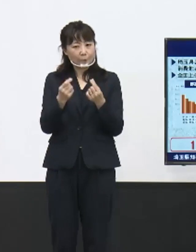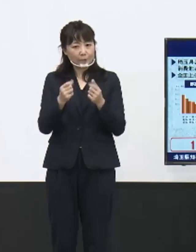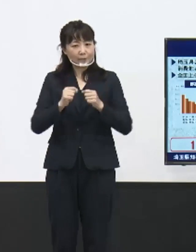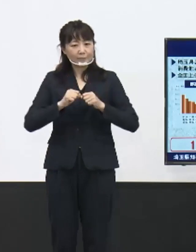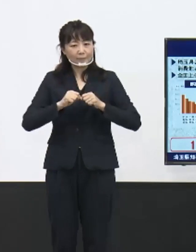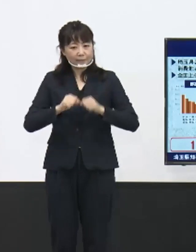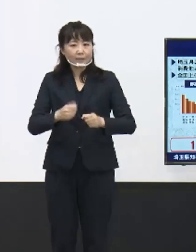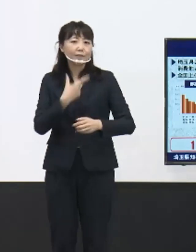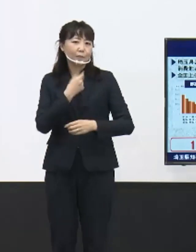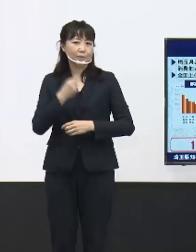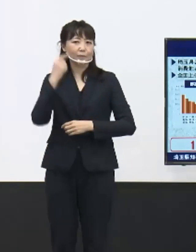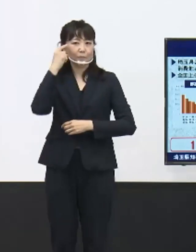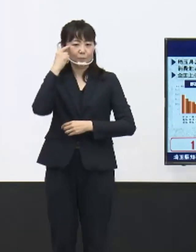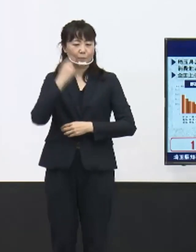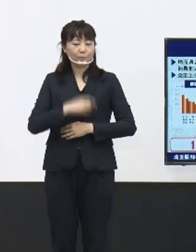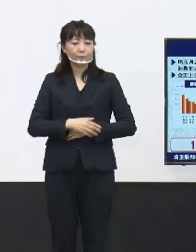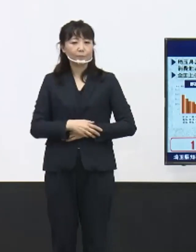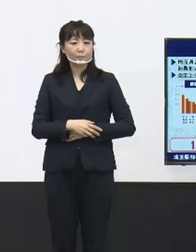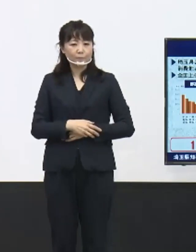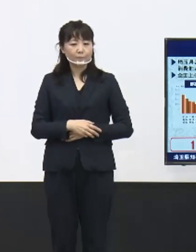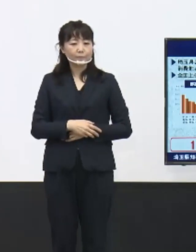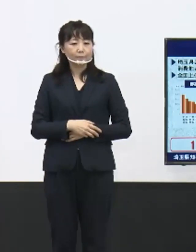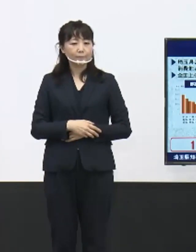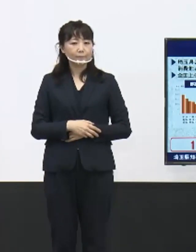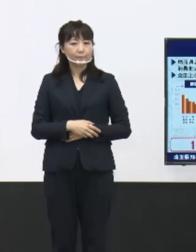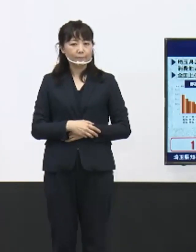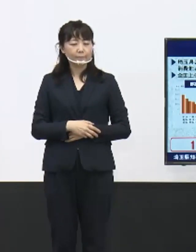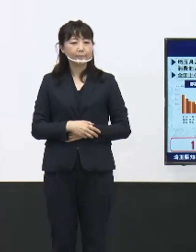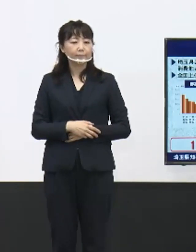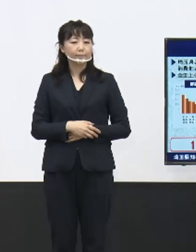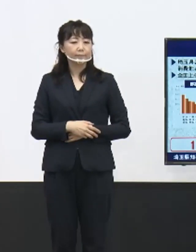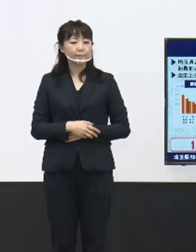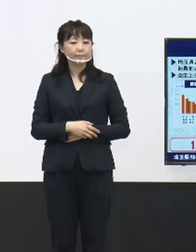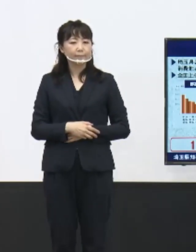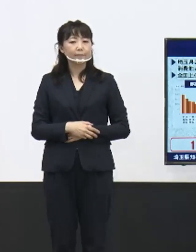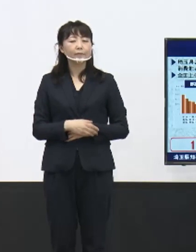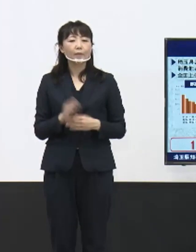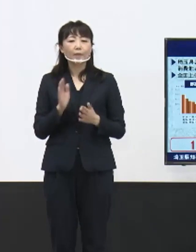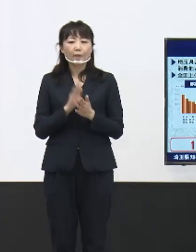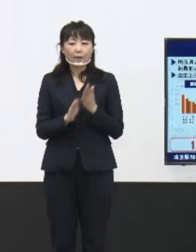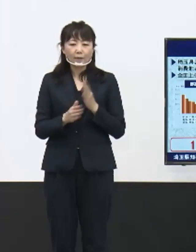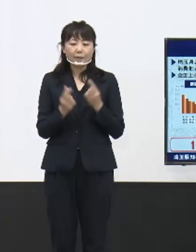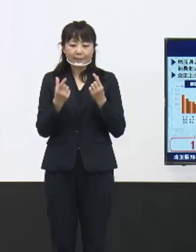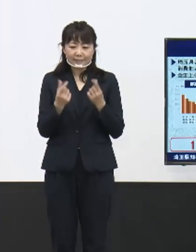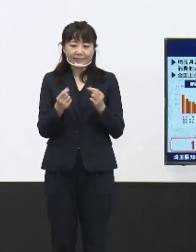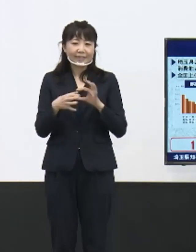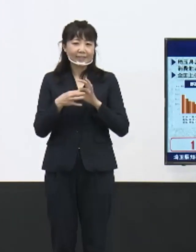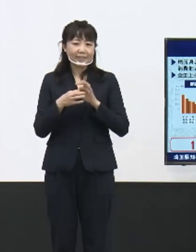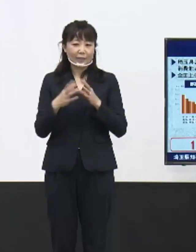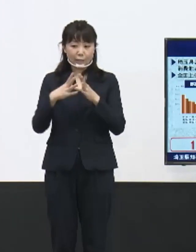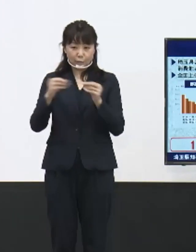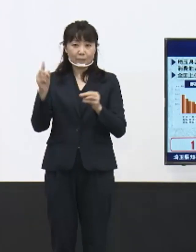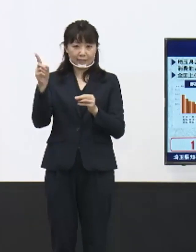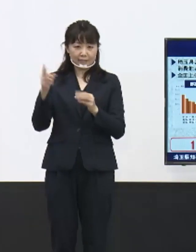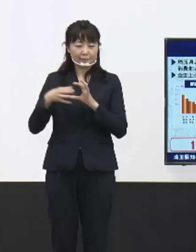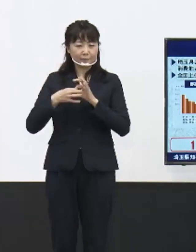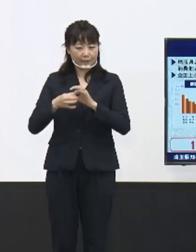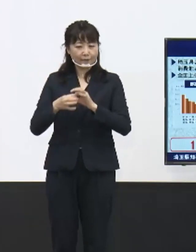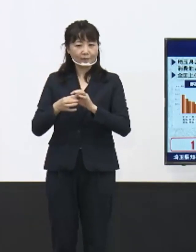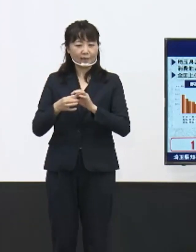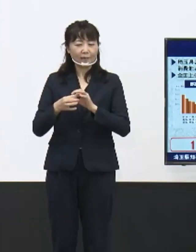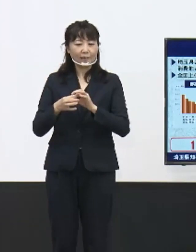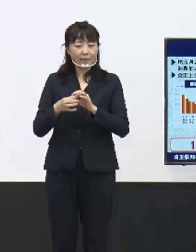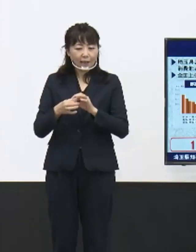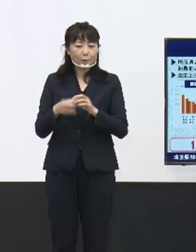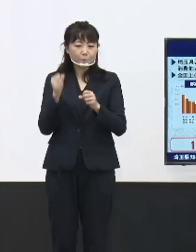と思います。で、そういったお伝えをすることによって改めてしっかりと関係を再度